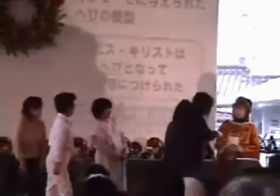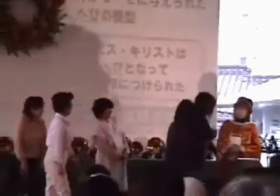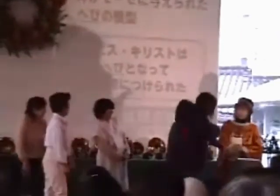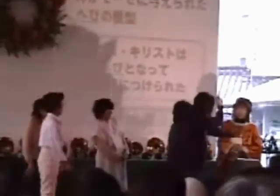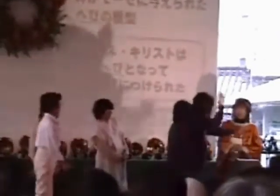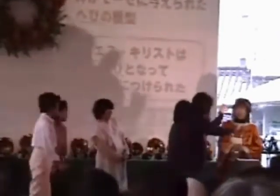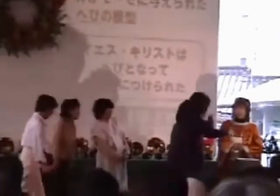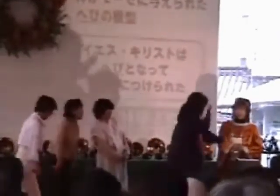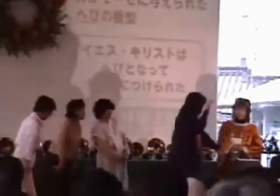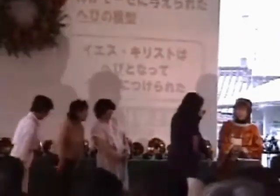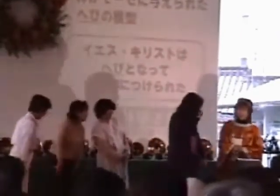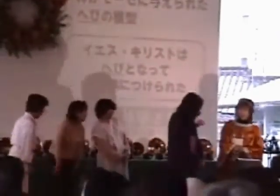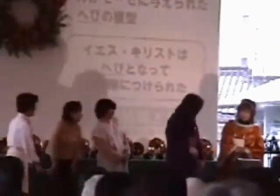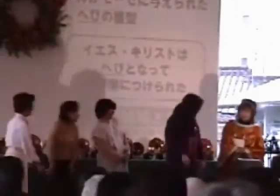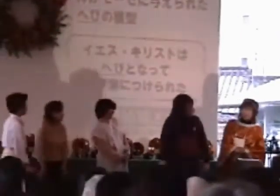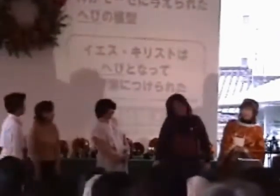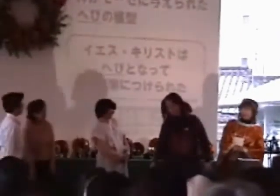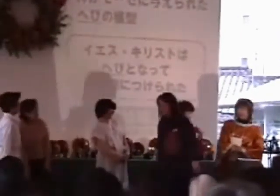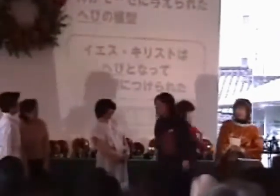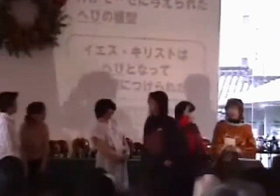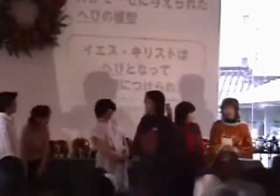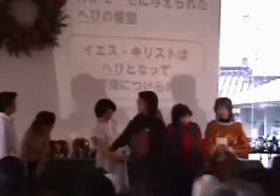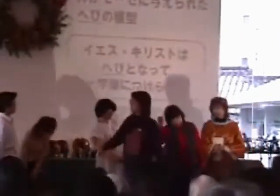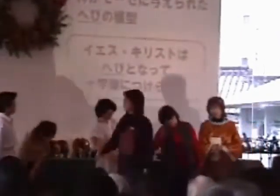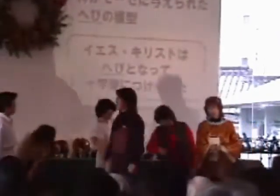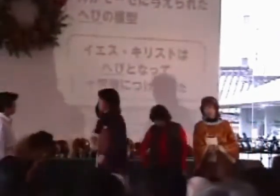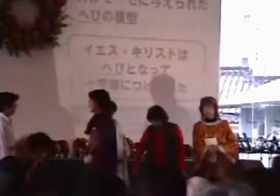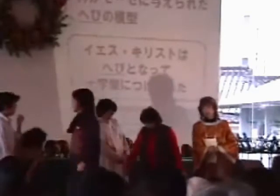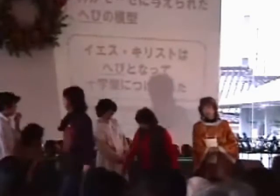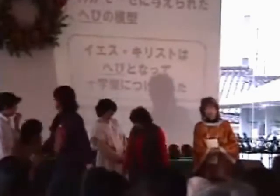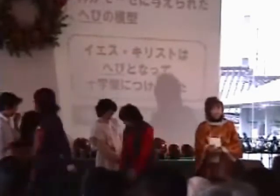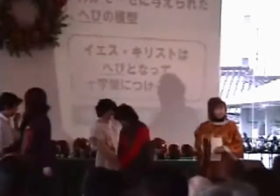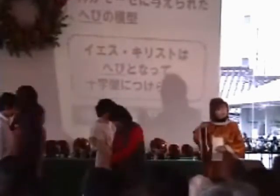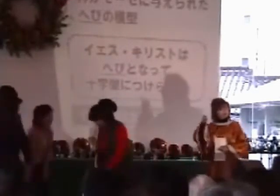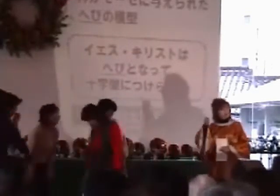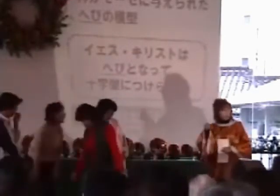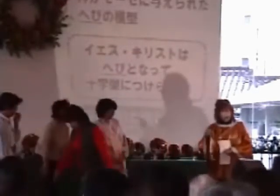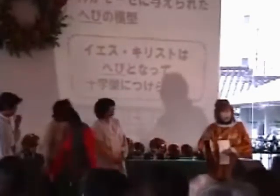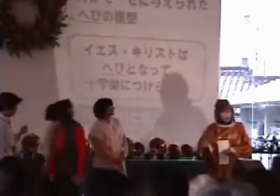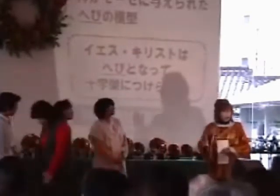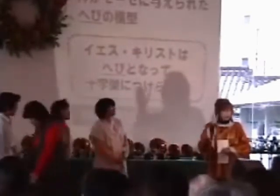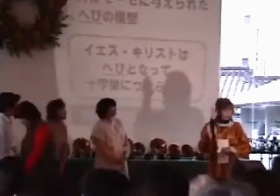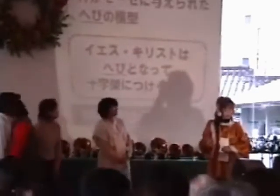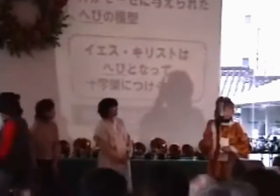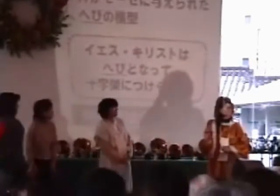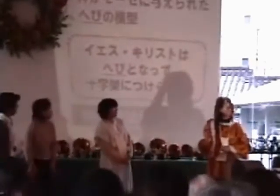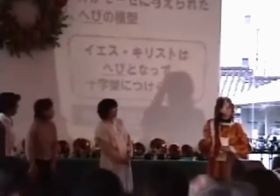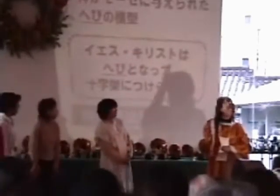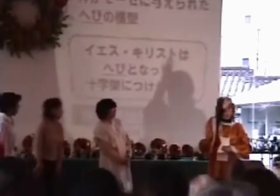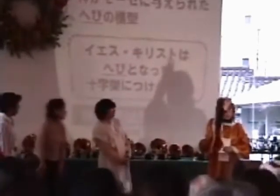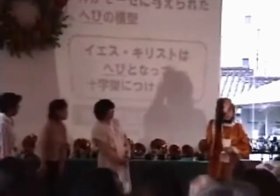なたはもうついていきたくない、一緒にもうエジプトに帰りましょう、もうダメ。